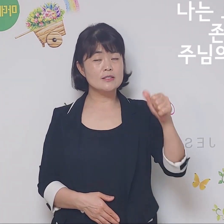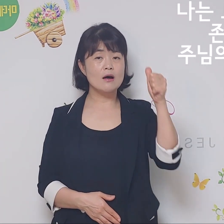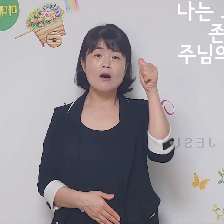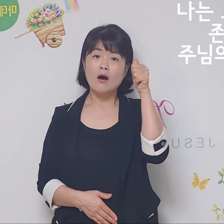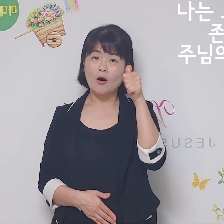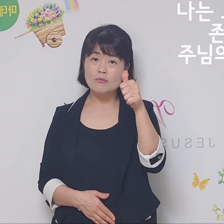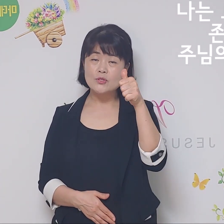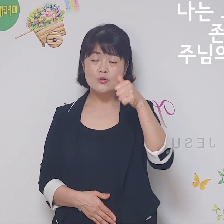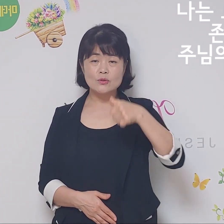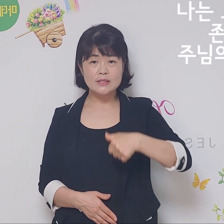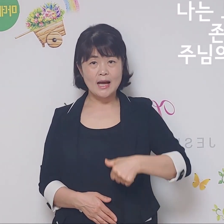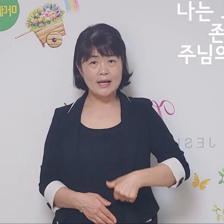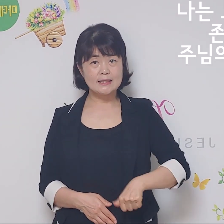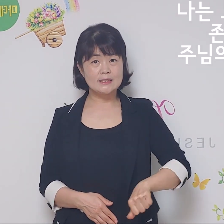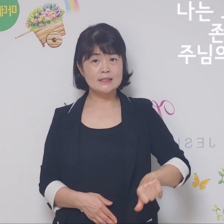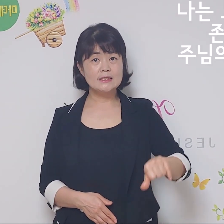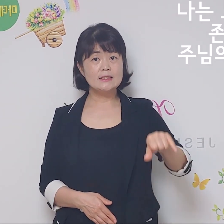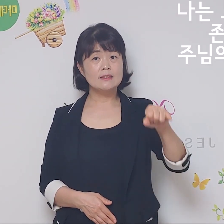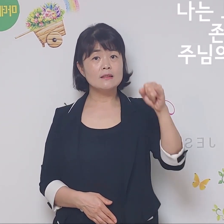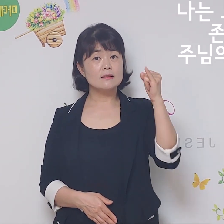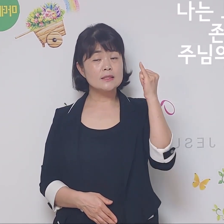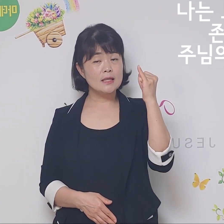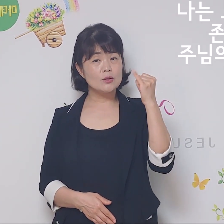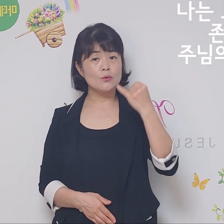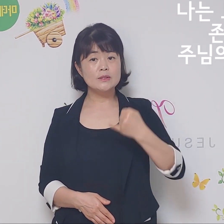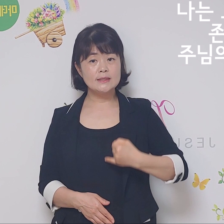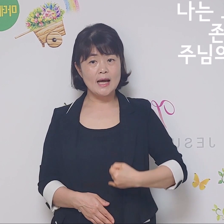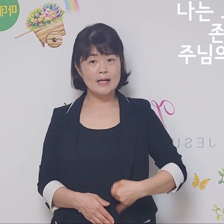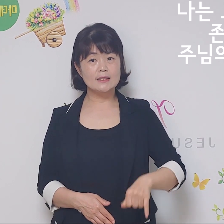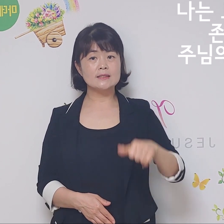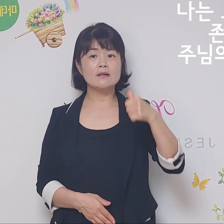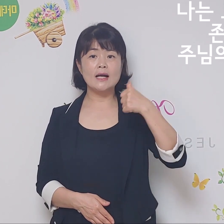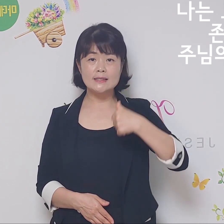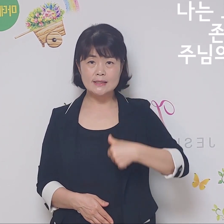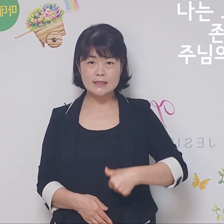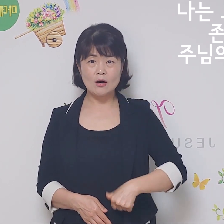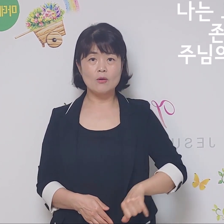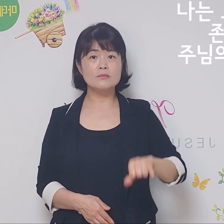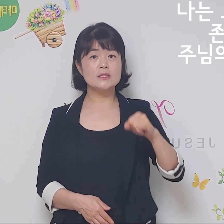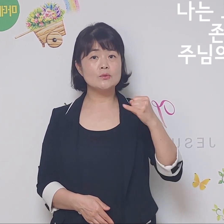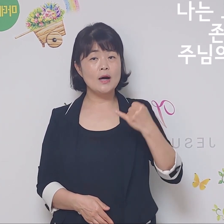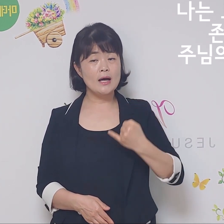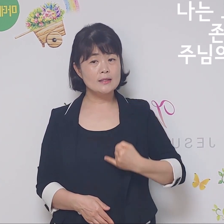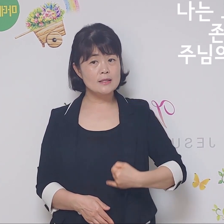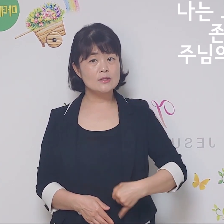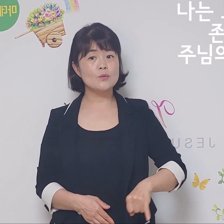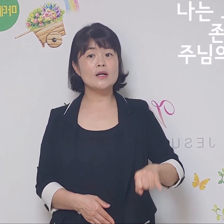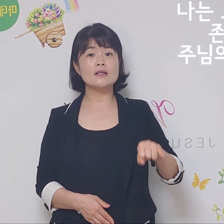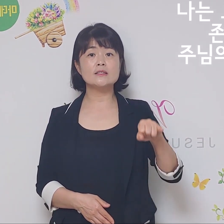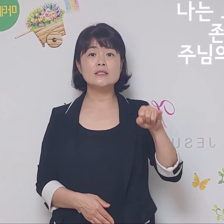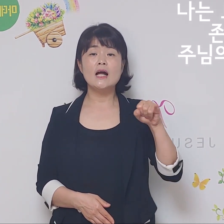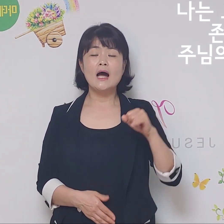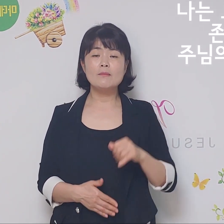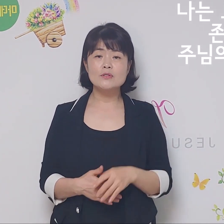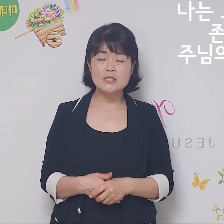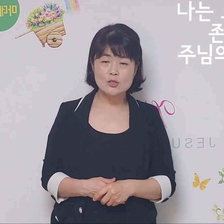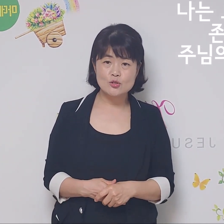그래서 엄지로는 아들, 새끼로는 딸. 그래서 같이 엄지와 새끼손가락을 한 번씩